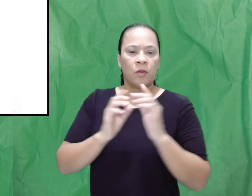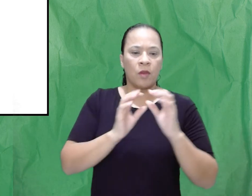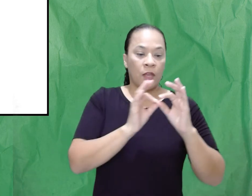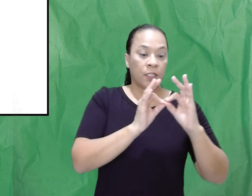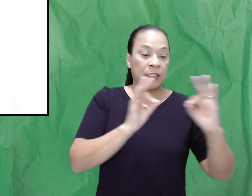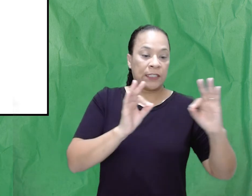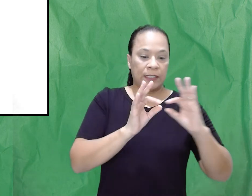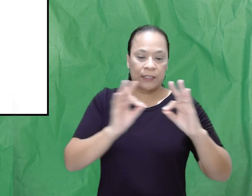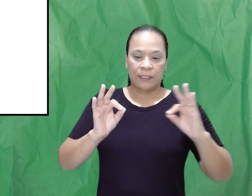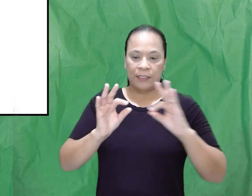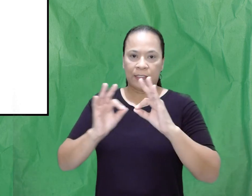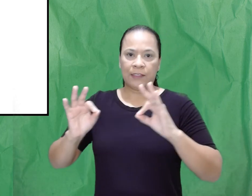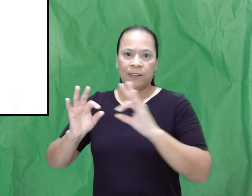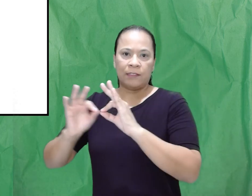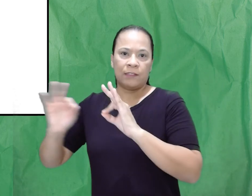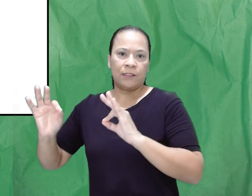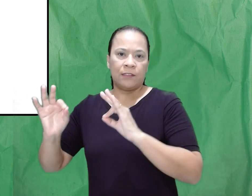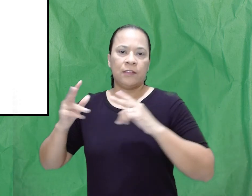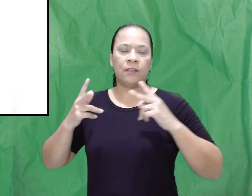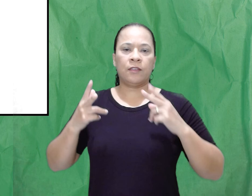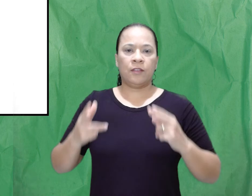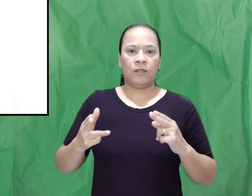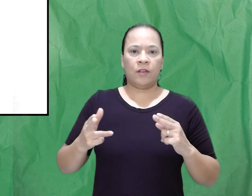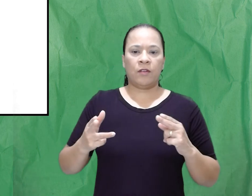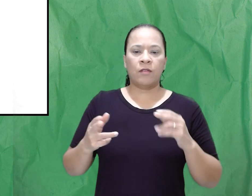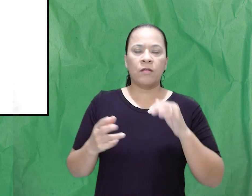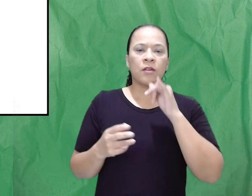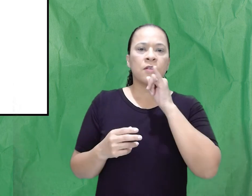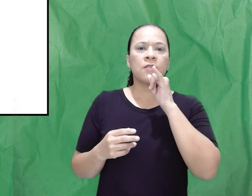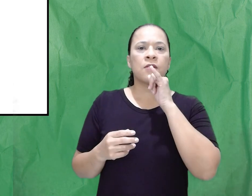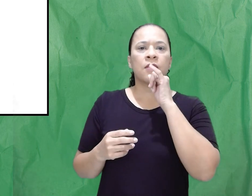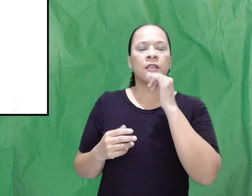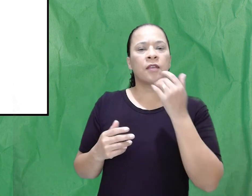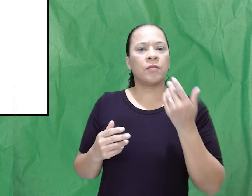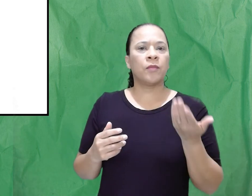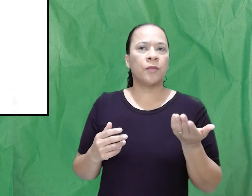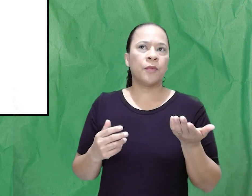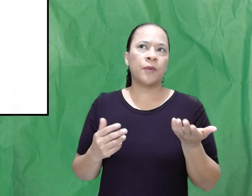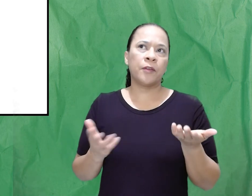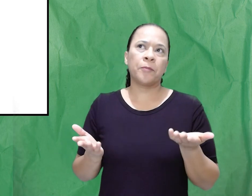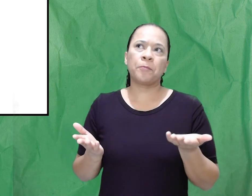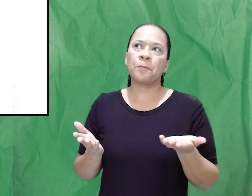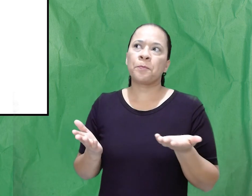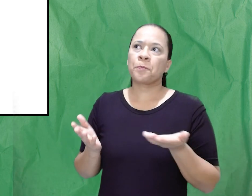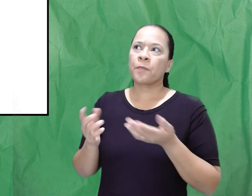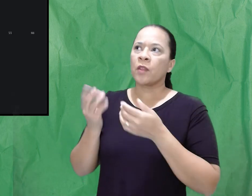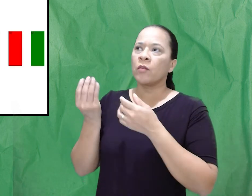Por exemplo, eu quero, deixa eu voltar aqui.